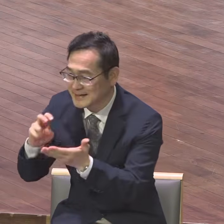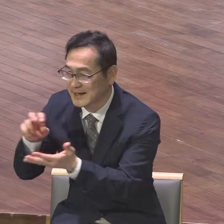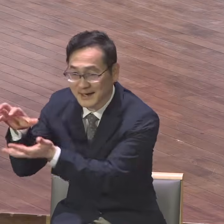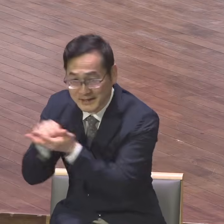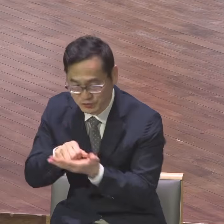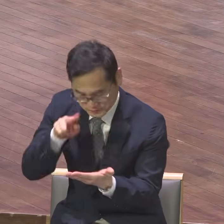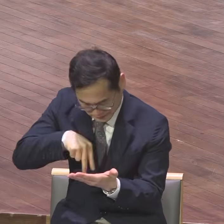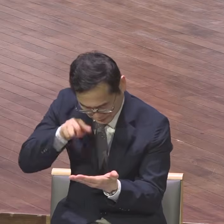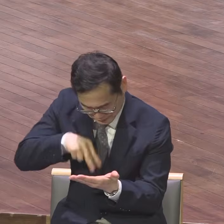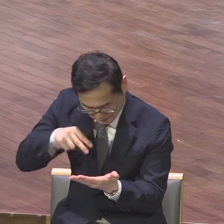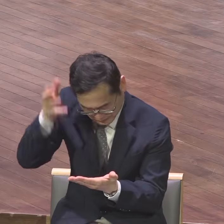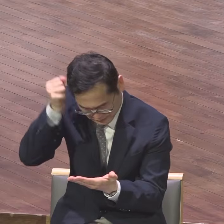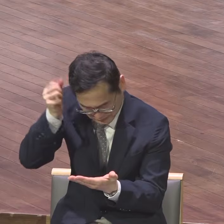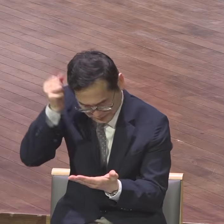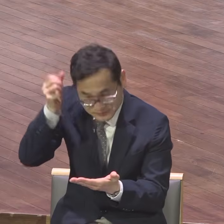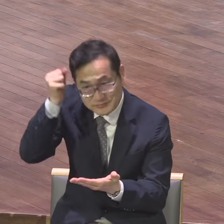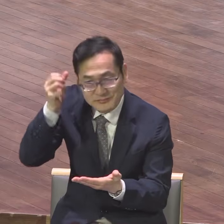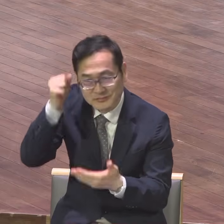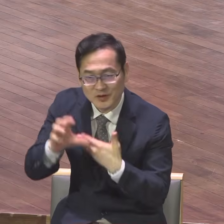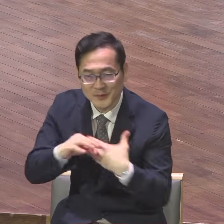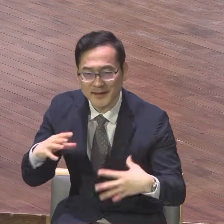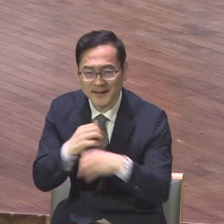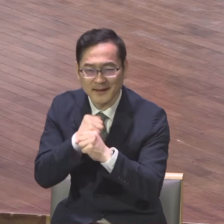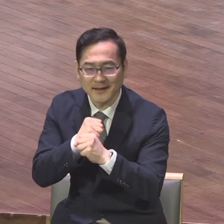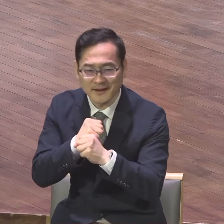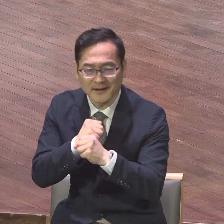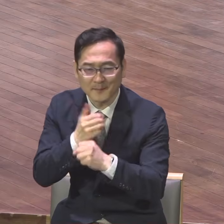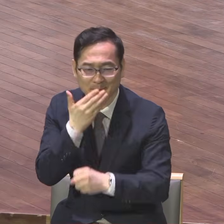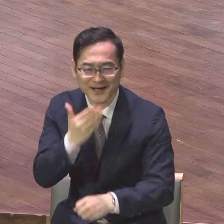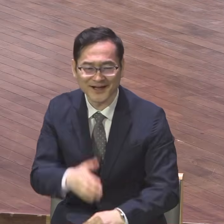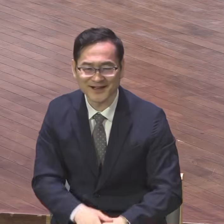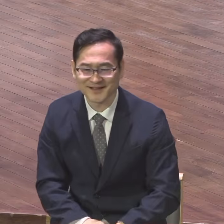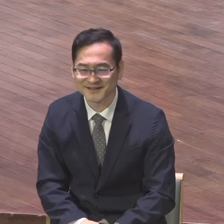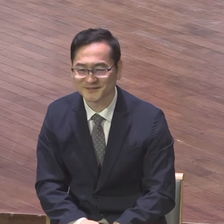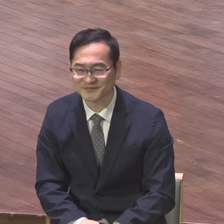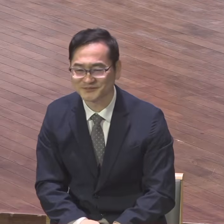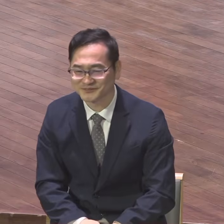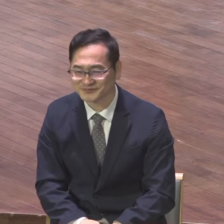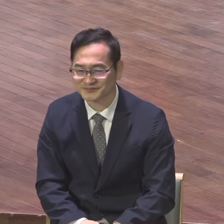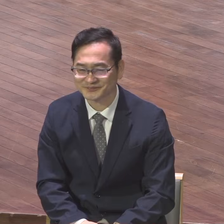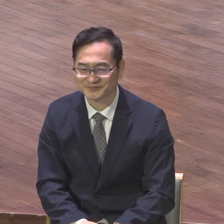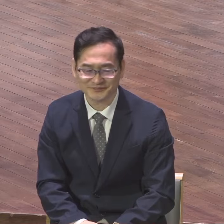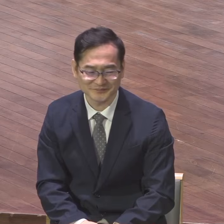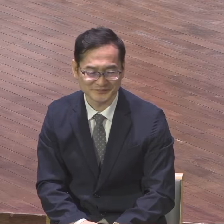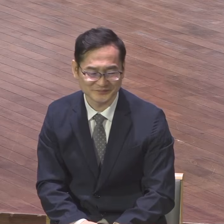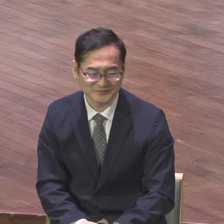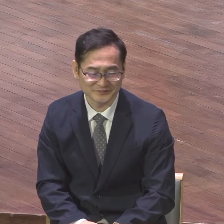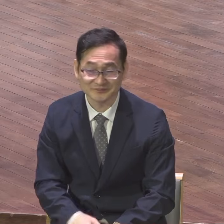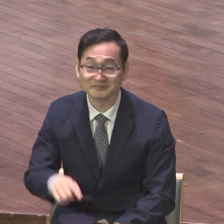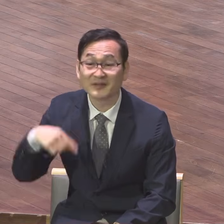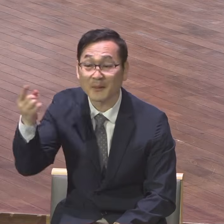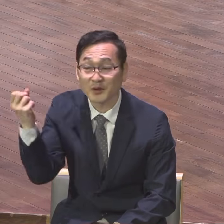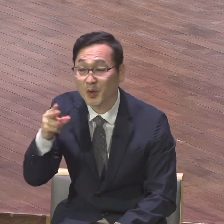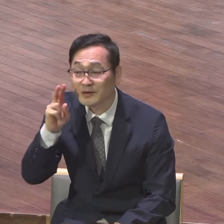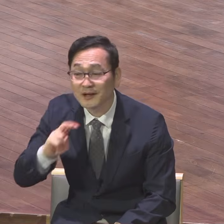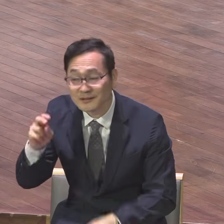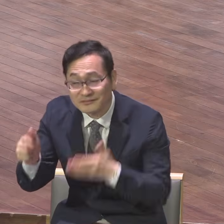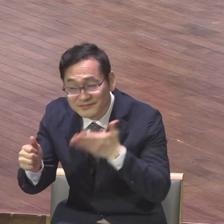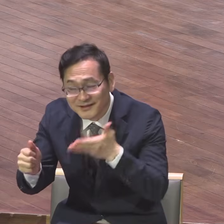말씀으로 내 영혼을 가득히 채운다. 은혜로운 찬양이었습니다. 다음에 한번 더 불러주세요. 한 번 더 다